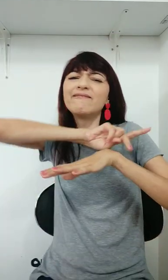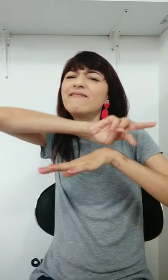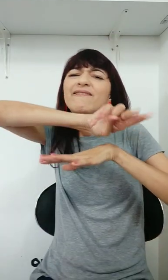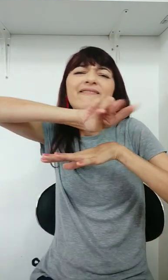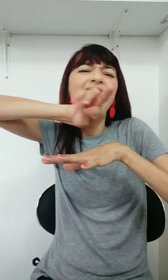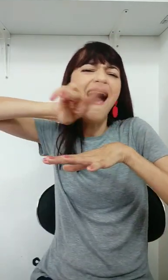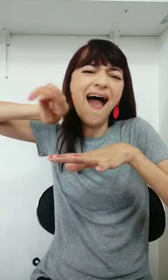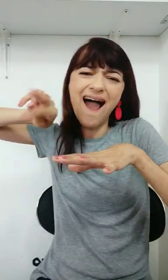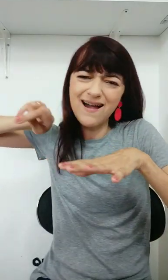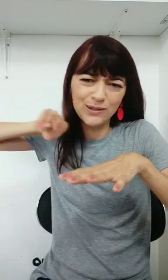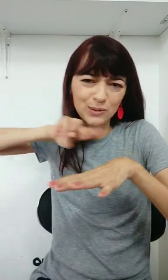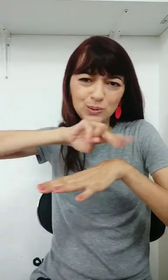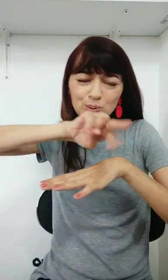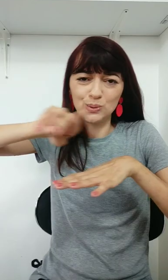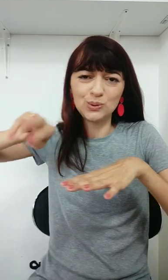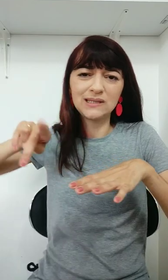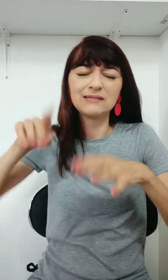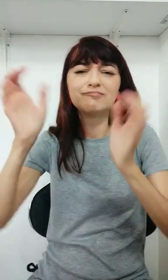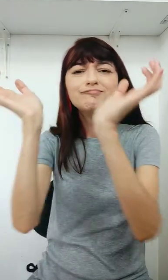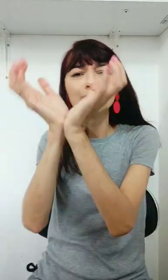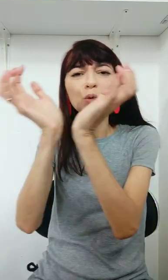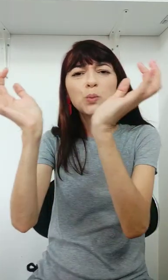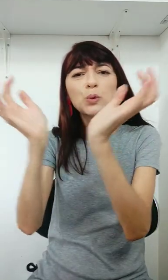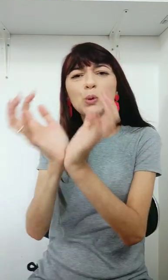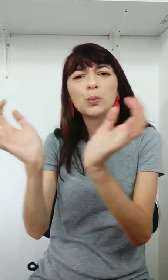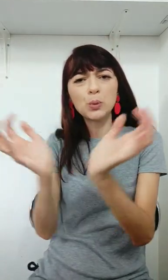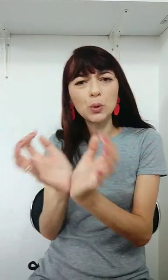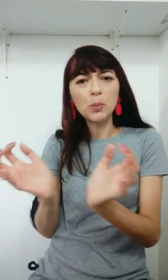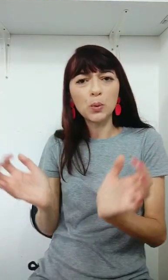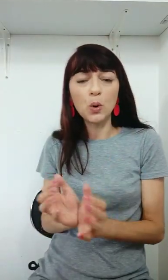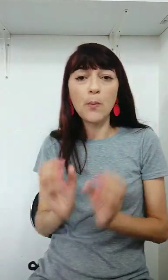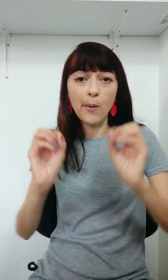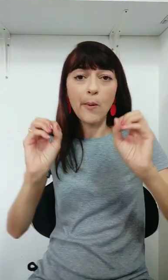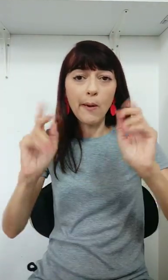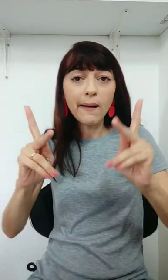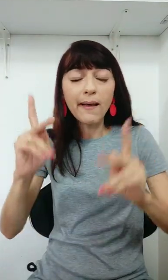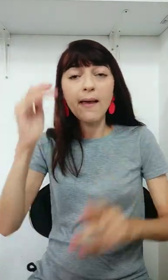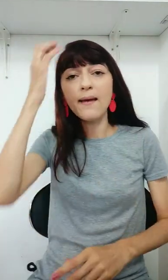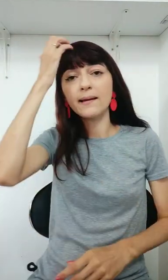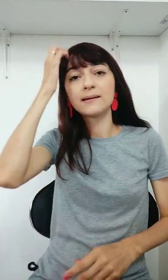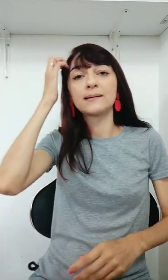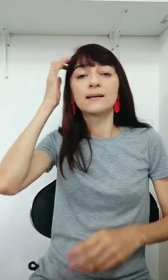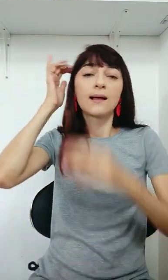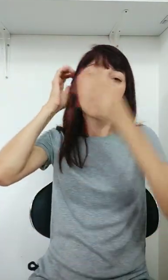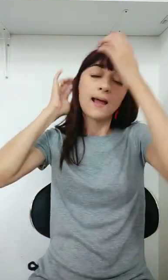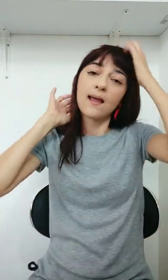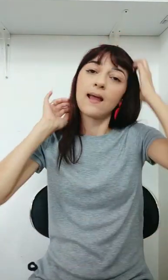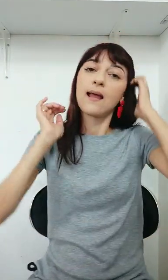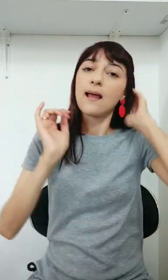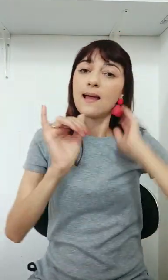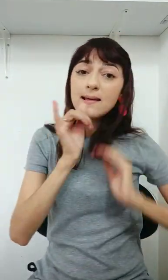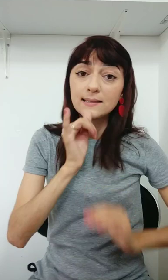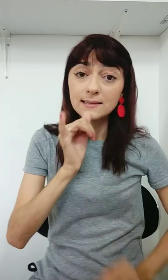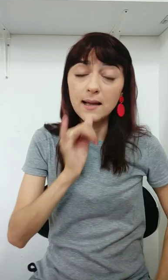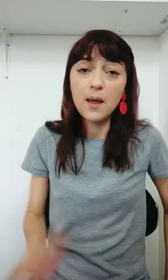tal como é, né? Se aceita como sujeito social, né? Temos vários grupos na sociedade, não é verdade? Mas, por